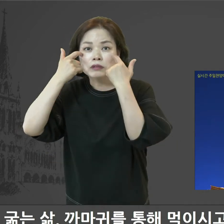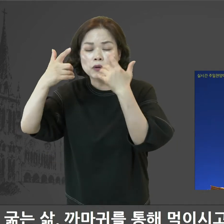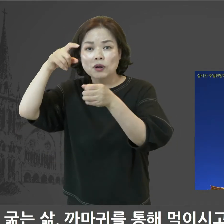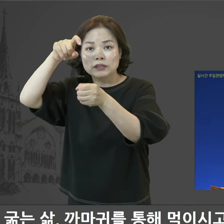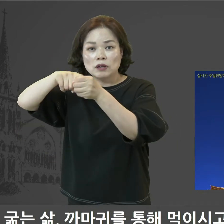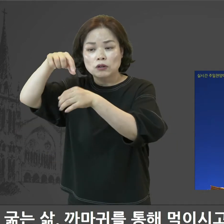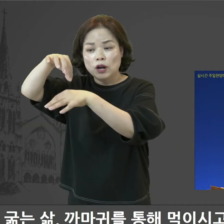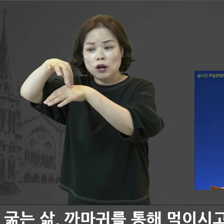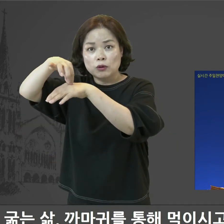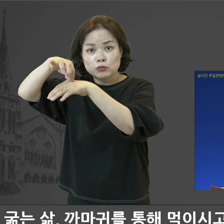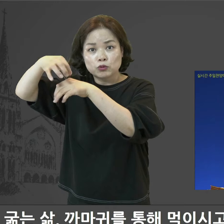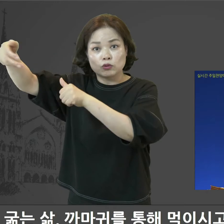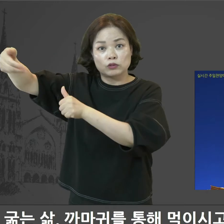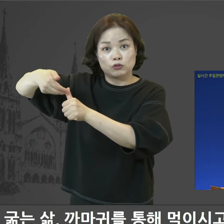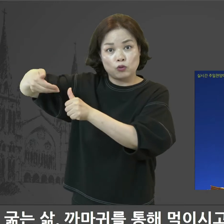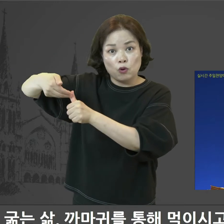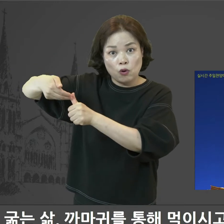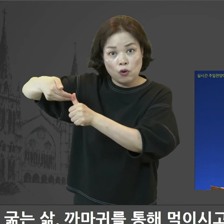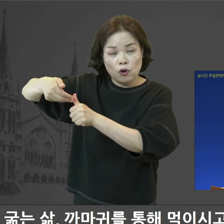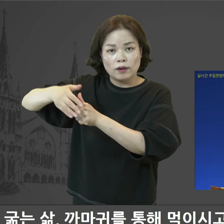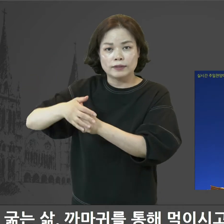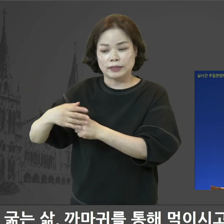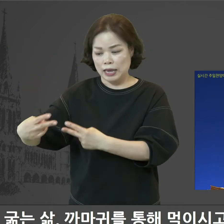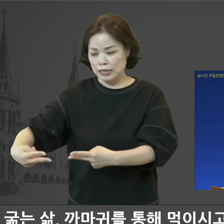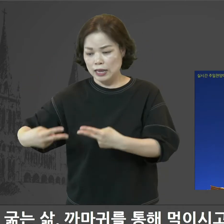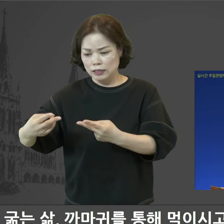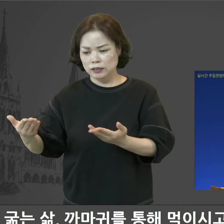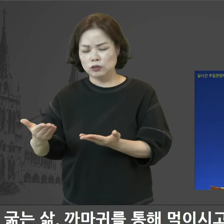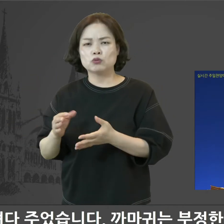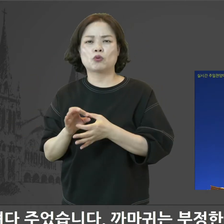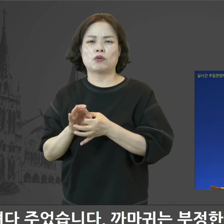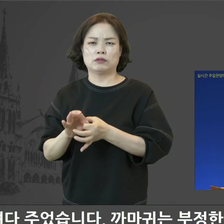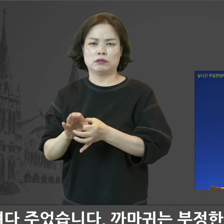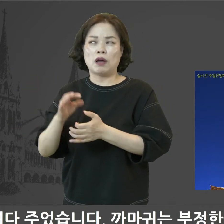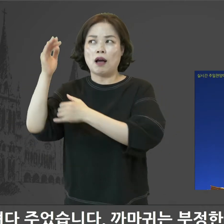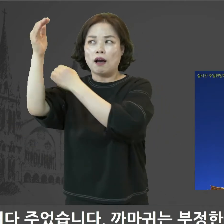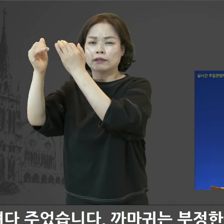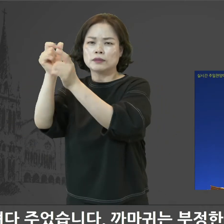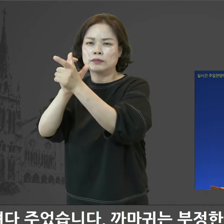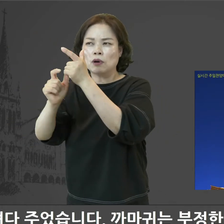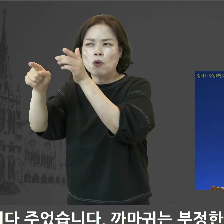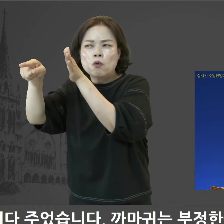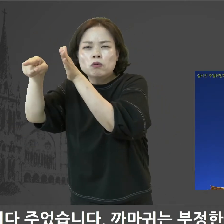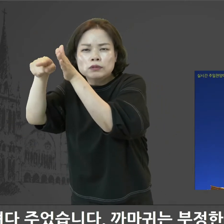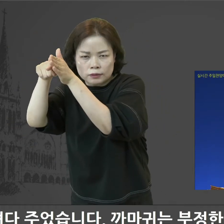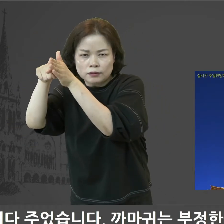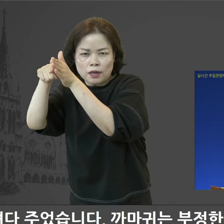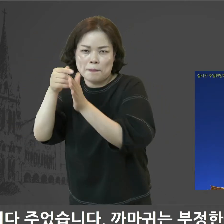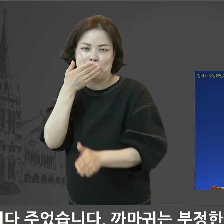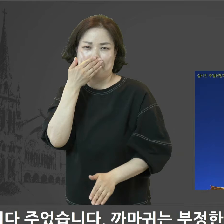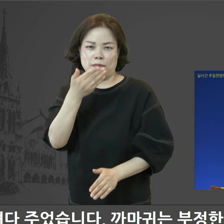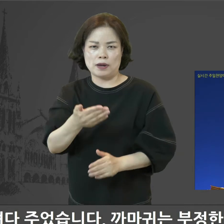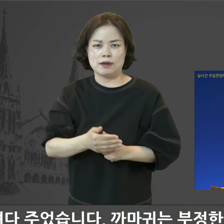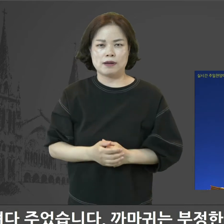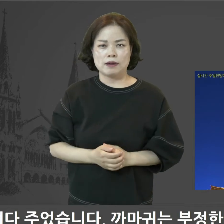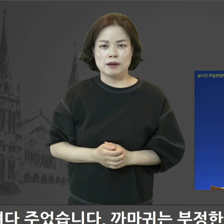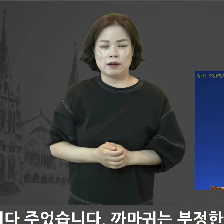떡과 물고기들을 가져다 주는 것이죠. 엘리야는 이 사건을 통해서 하나님을 더욱 신뢰할 수가 있었던